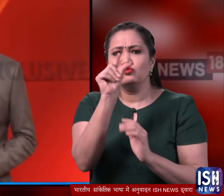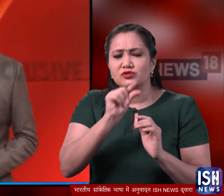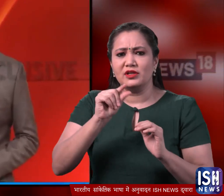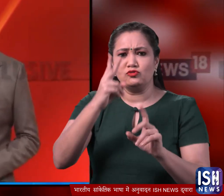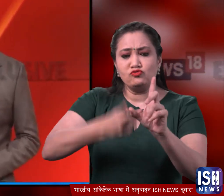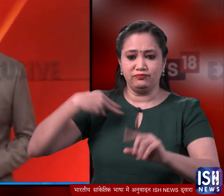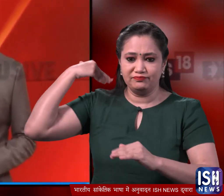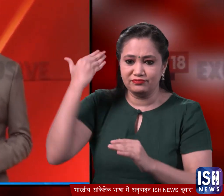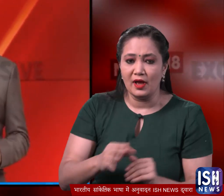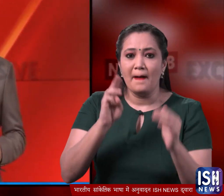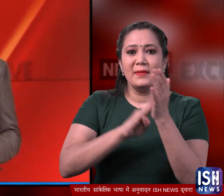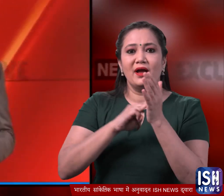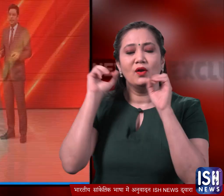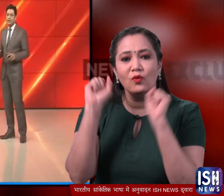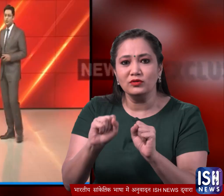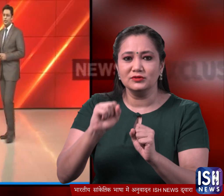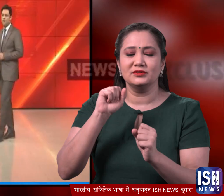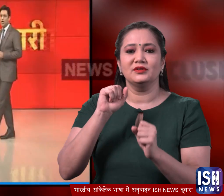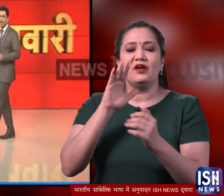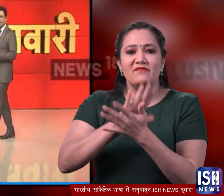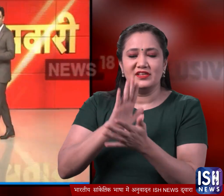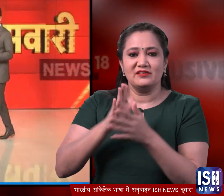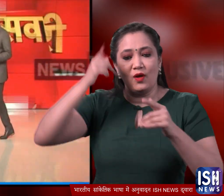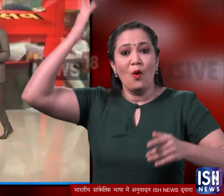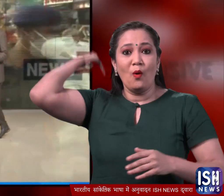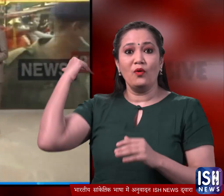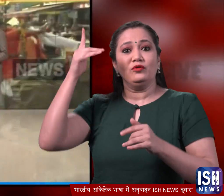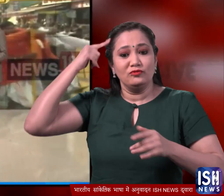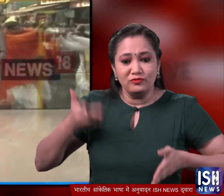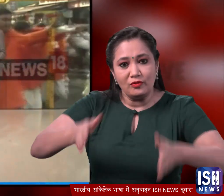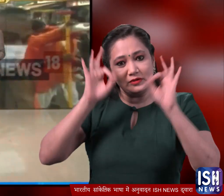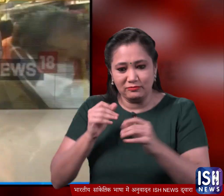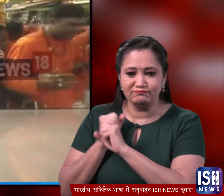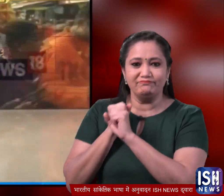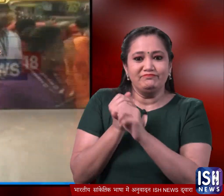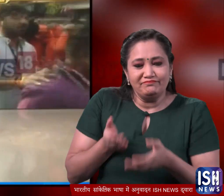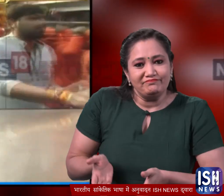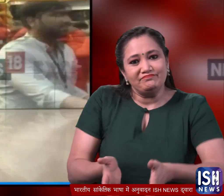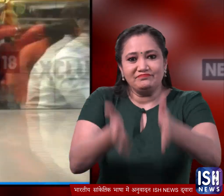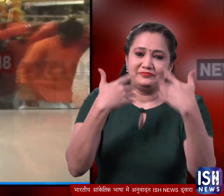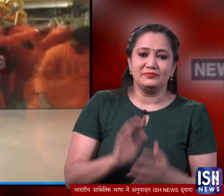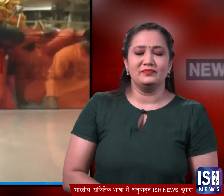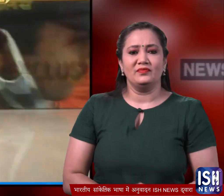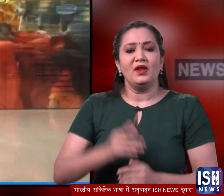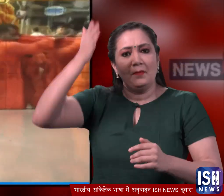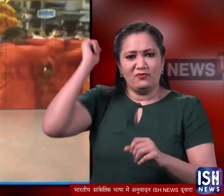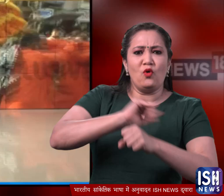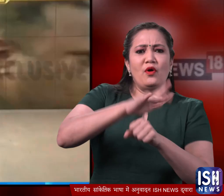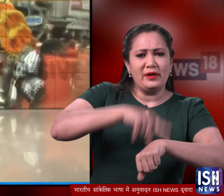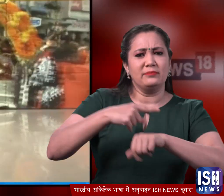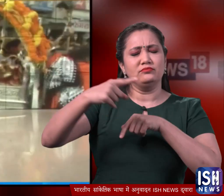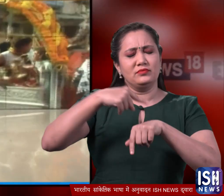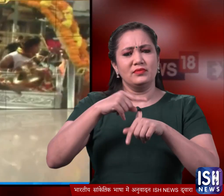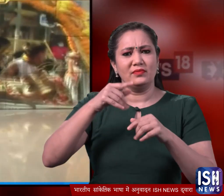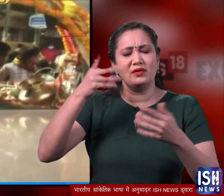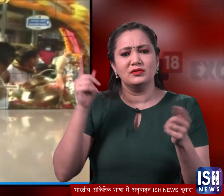करीब 2 साल के बाद महाकाल की सवारी कर उसके पुराने रास्ते से धूमधाम से निकाली गई। महामारी के दौरान सवारी का रास्ता बदलकर छोटा कर दिया गया